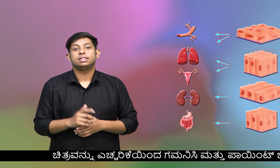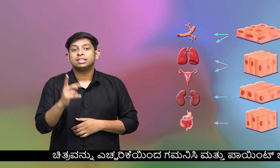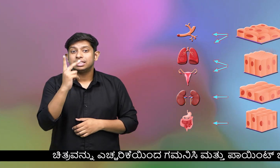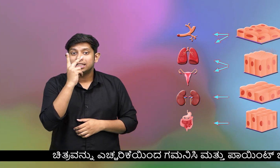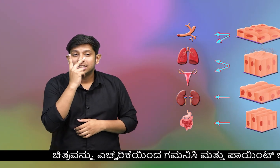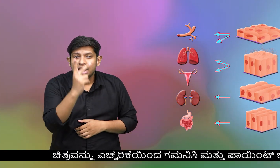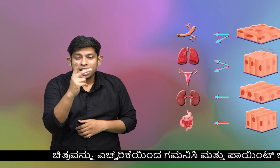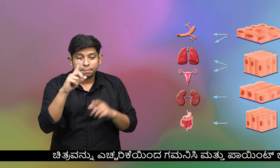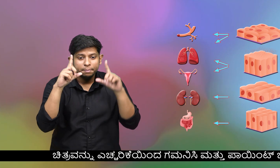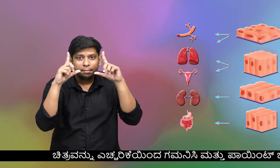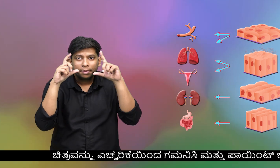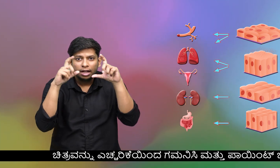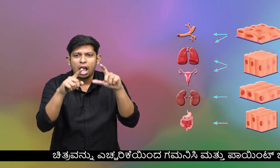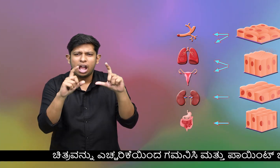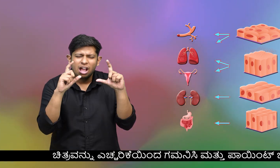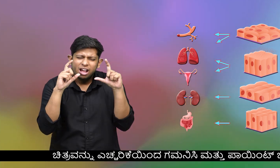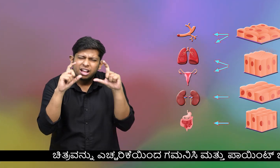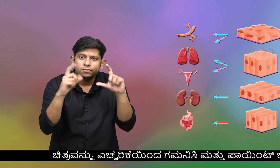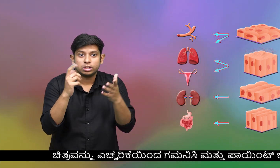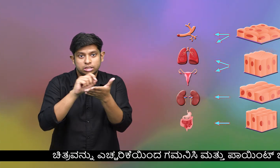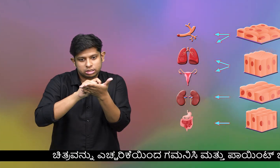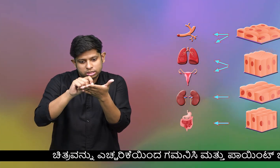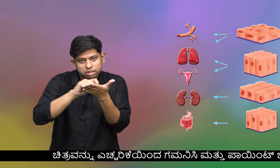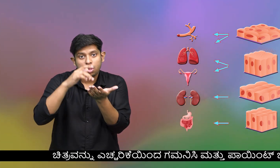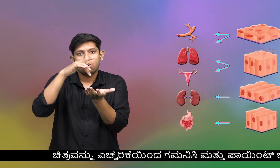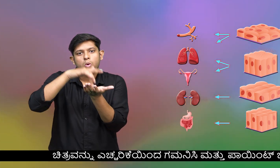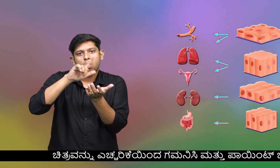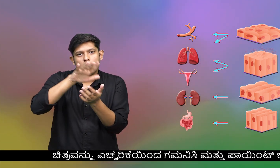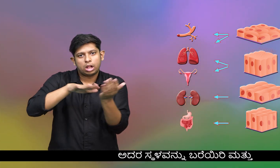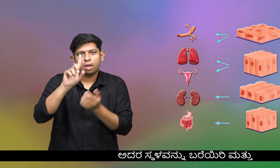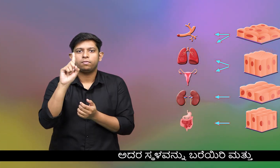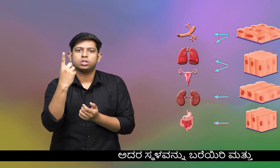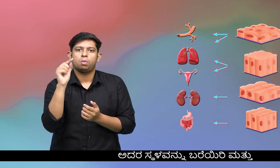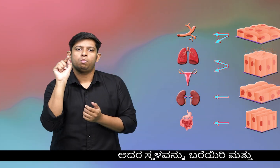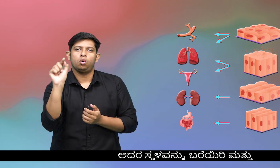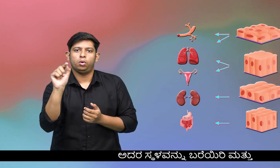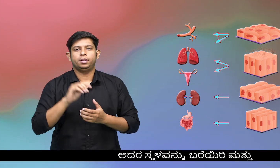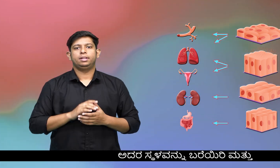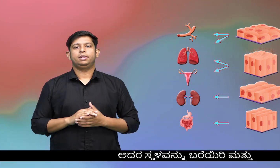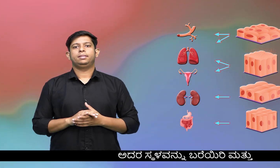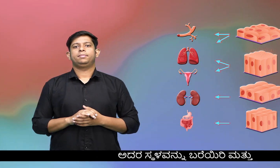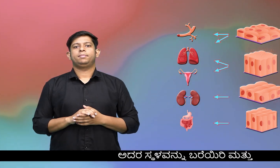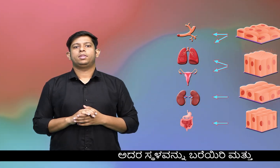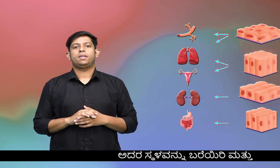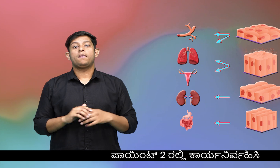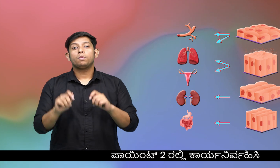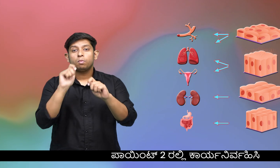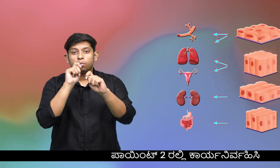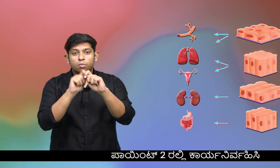ಚಿತ್ರವನ್ನು ಎಚ್ಚರಿಕೆಯಿಂದ ಗಮನಿಸಿ ಮತ್ತು ಪಾಯಿಂಟ್ 1ರಲ್ಲಿ ಅದರ ಸ್ಥಳವನ್ನು ಬರೆಯಿರಿ ಮತ್ತು ಪಾಯಿಂಟ್